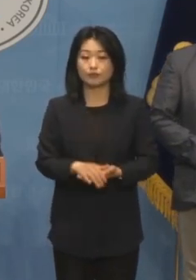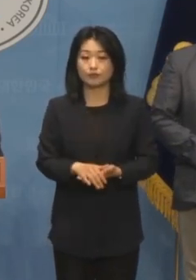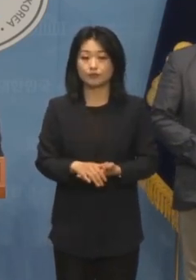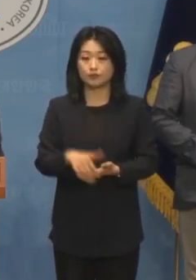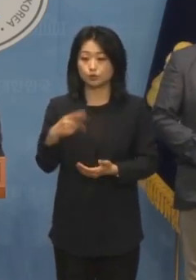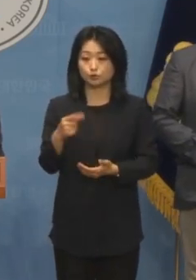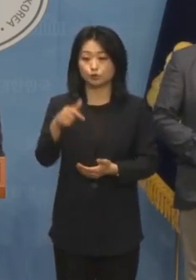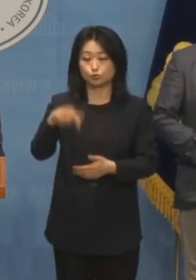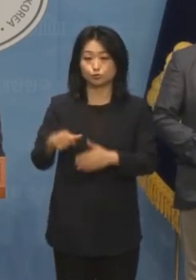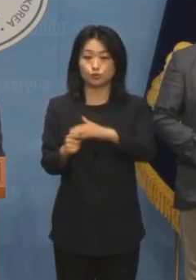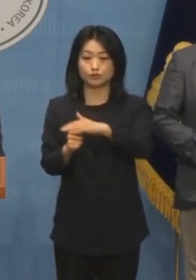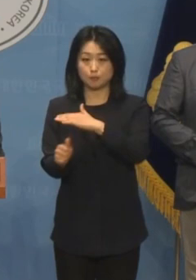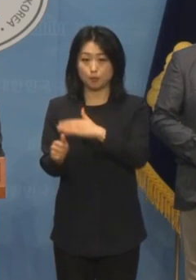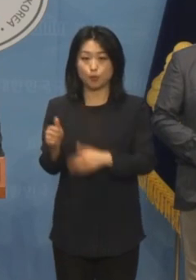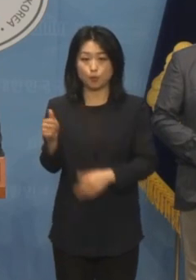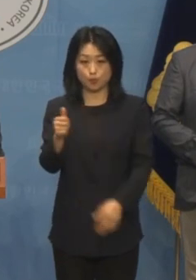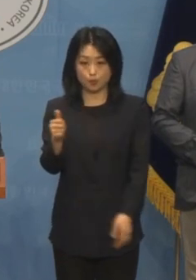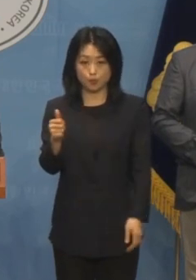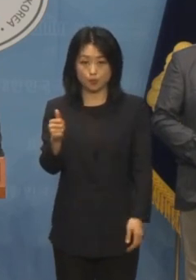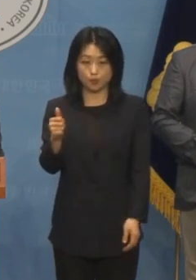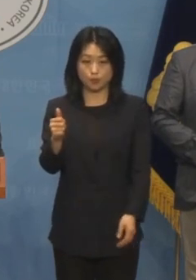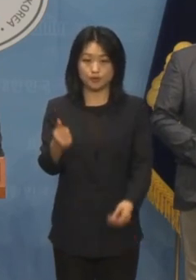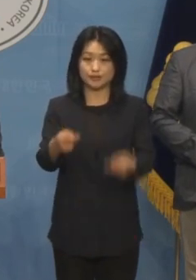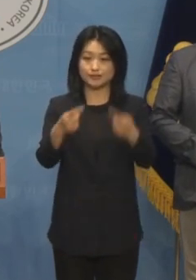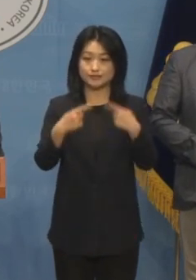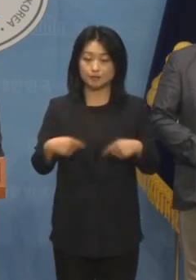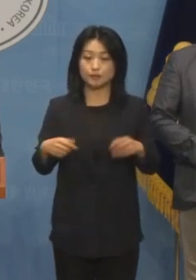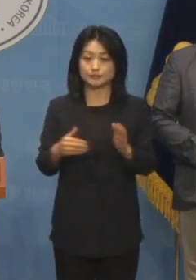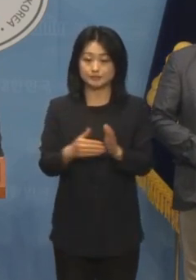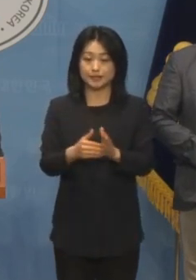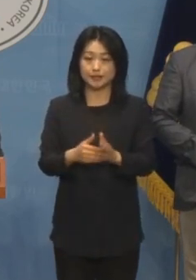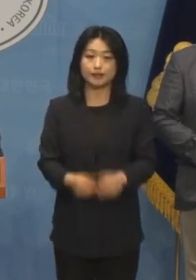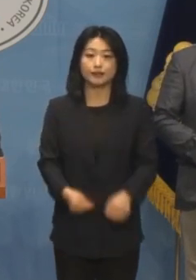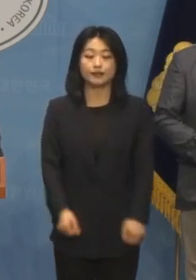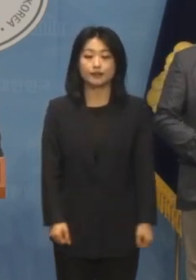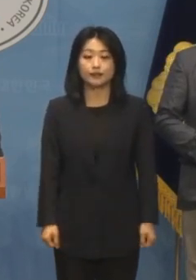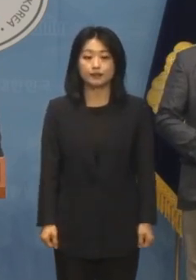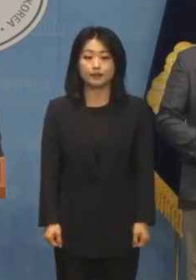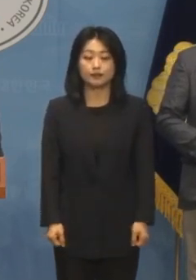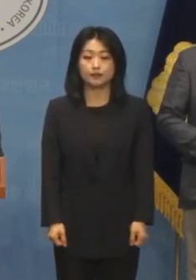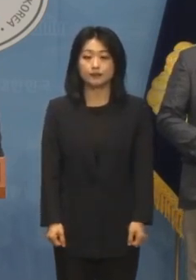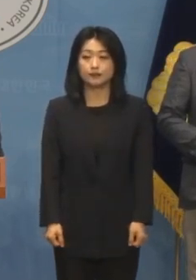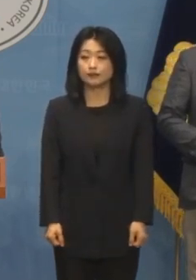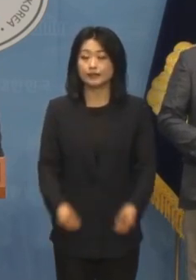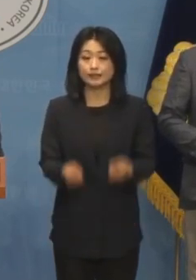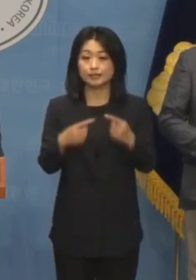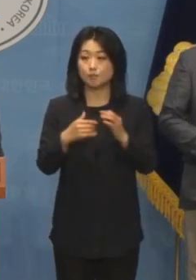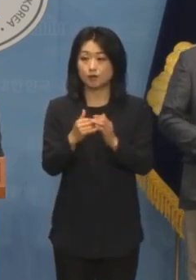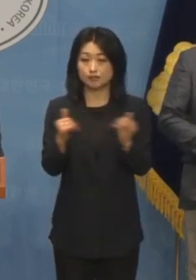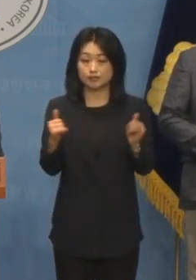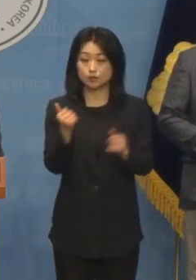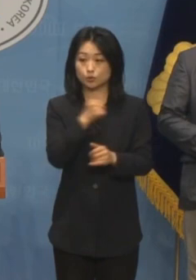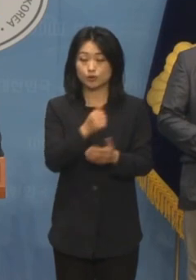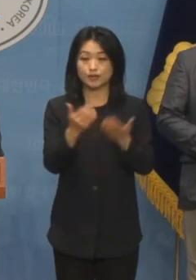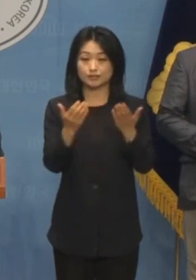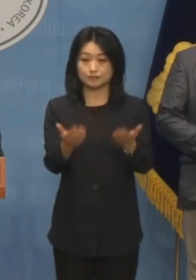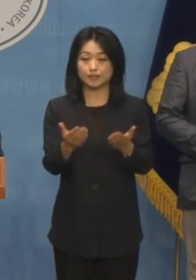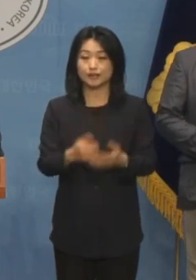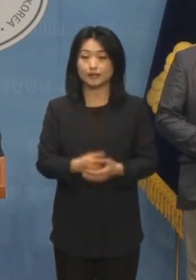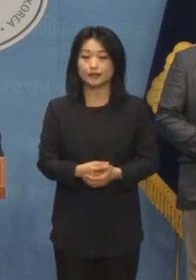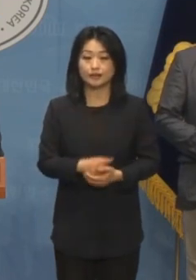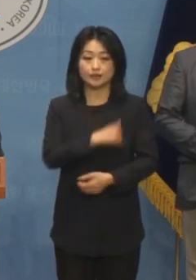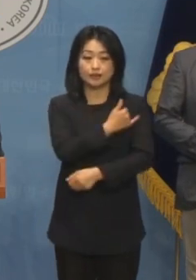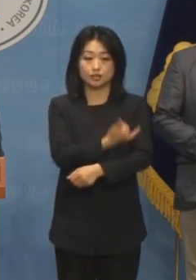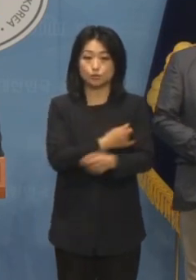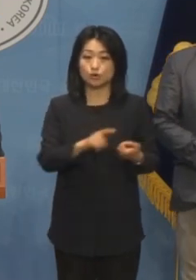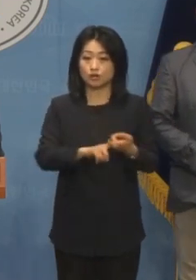조국혁신당 원내대표를 맡고 계신 황은하 의원께서 공동으로 주최하고 있습니다. 이 자리에 참석하신 분들을 소개해드리겠습니다.